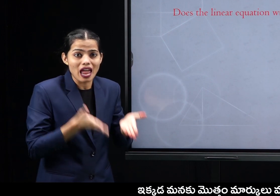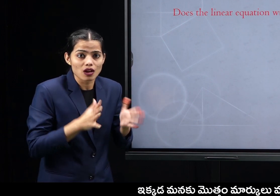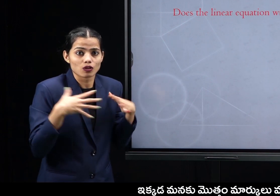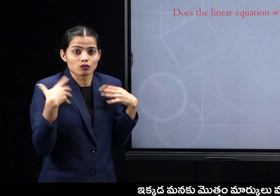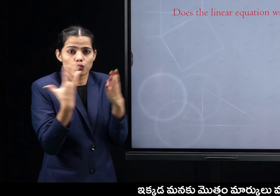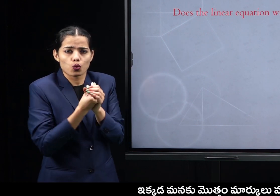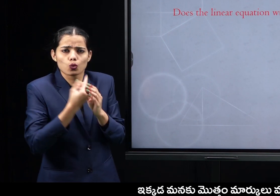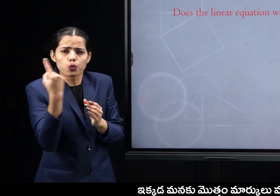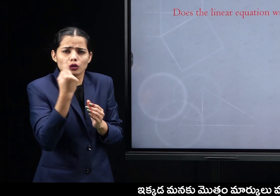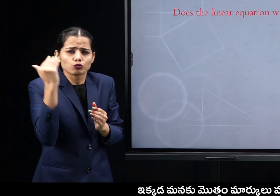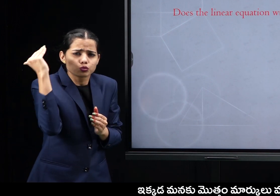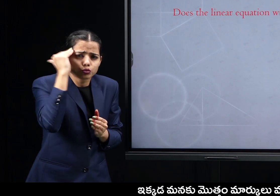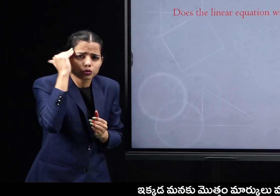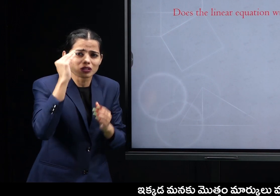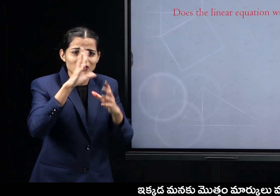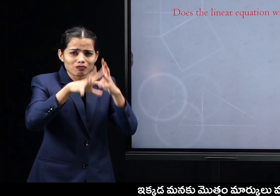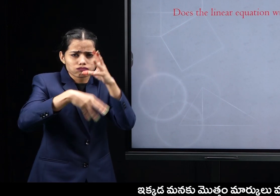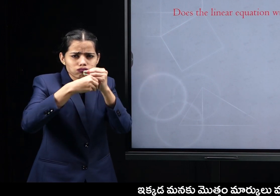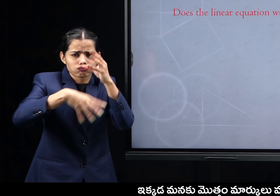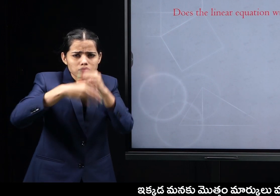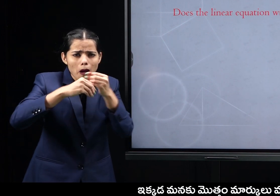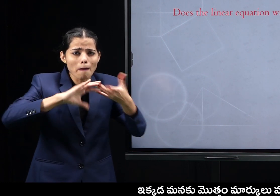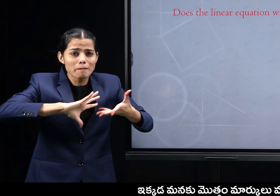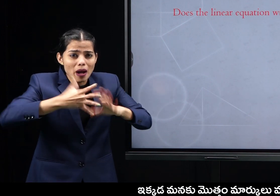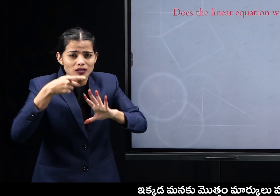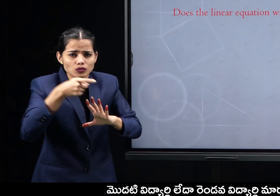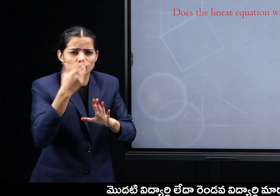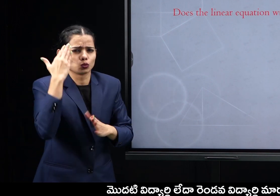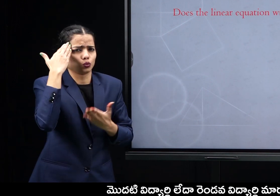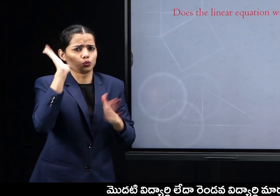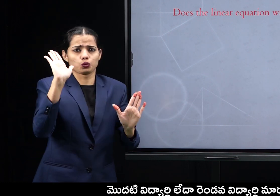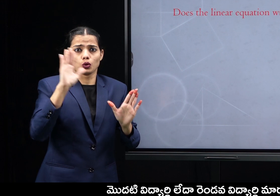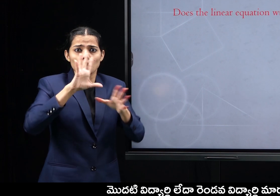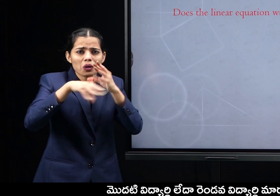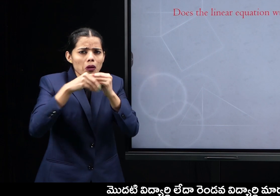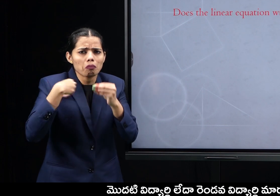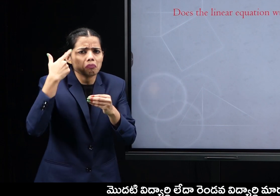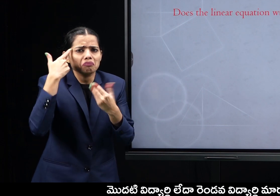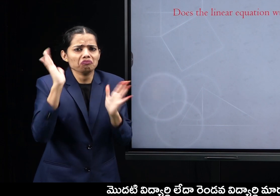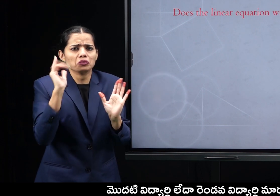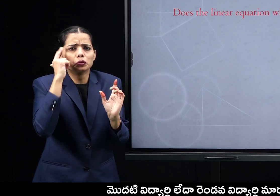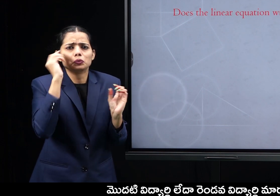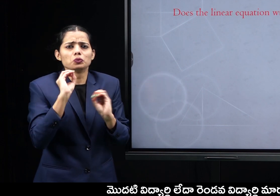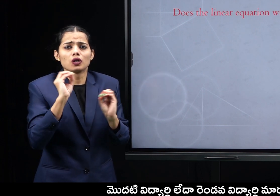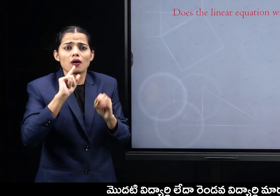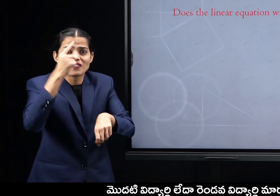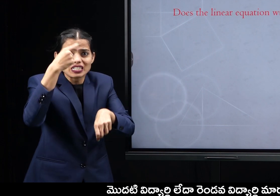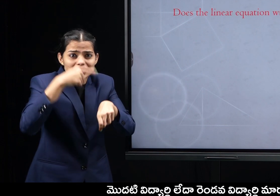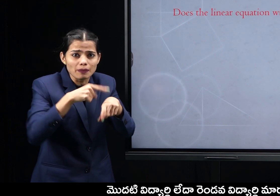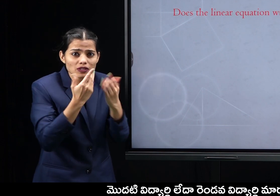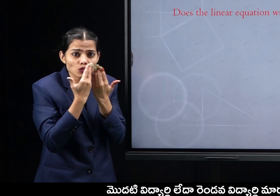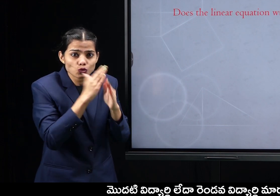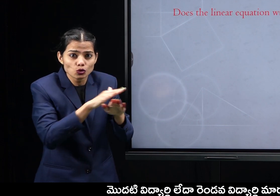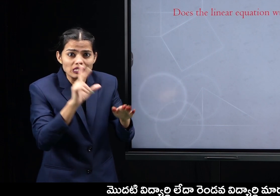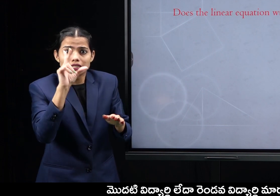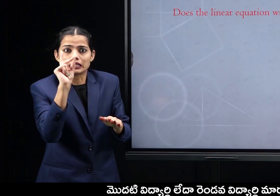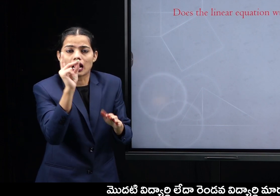ఇక్కడ మనకు మొత్తం మార్కులు మాత్రమే తెలుసు. మొదటి విద్యార్థి లేదా రెండవ విద్యార్థి మార్కులు మనకు తెలియదు.